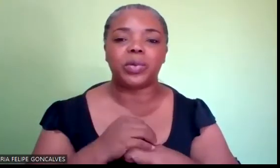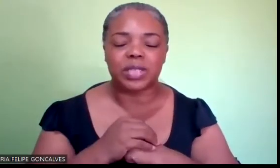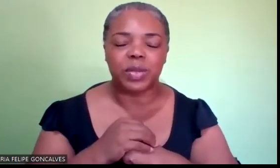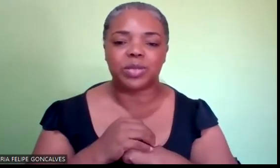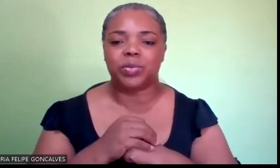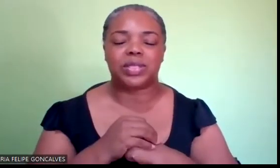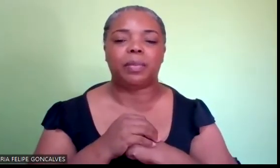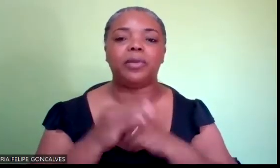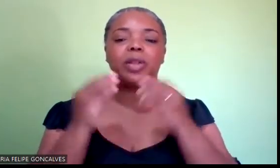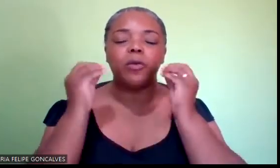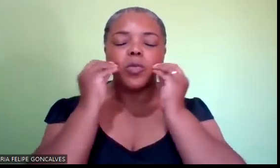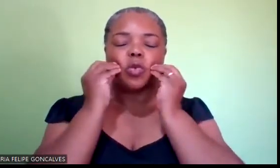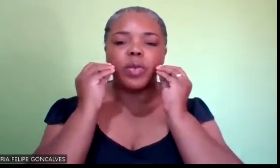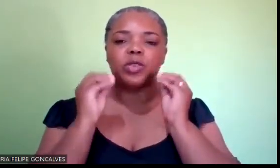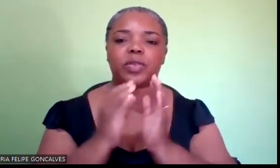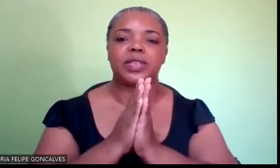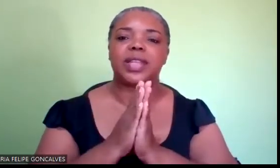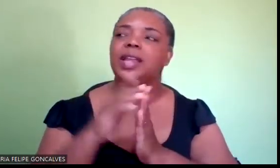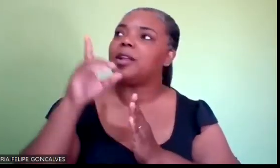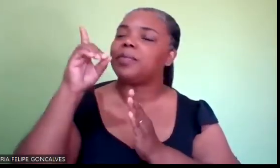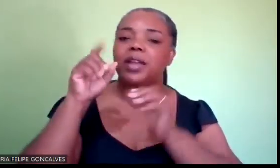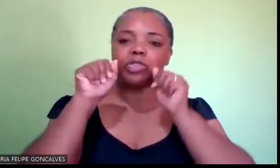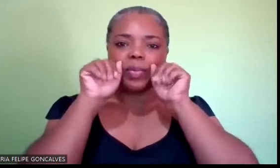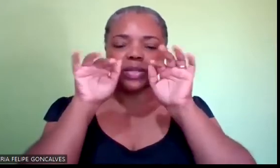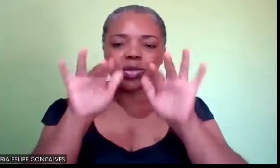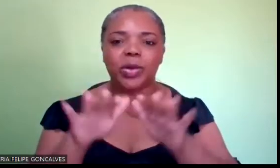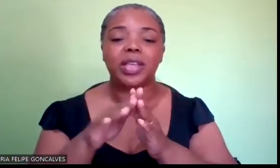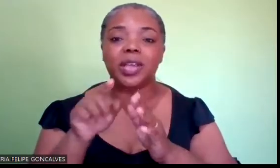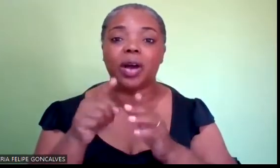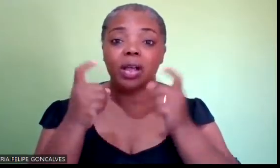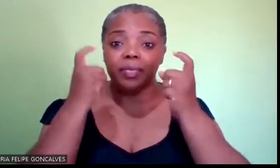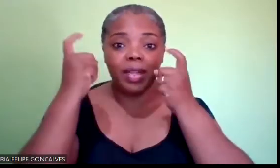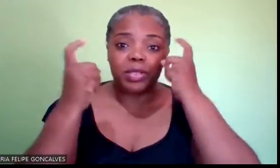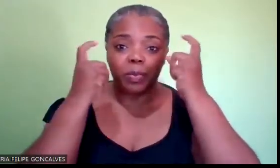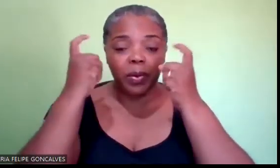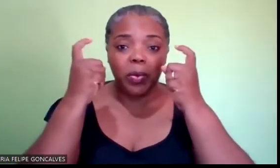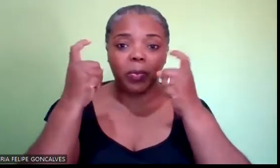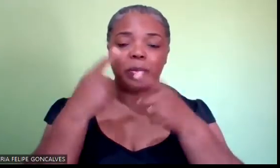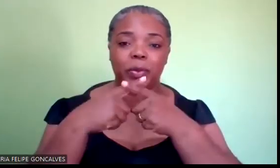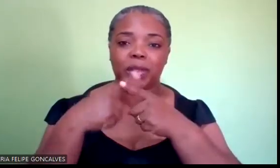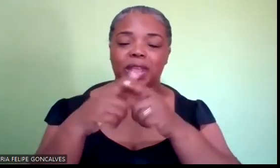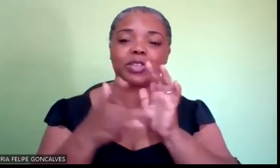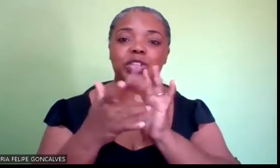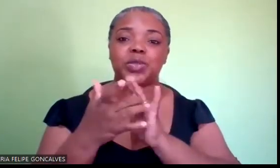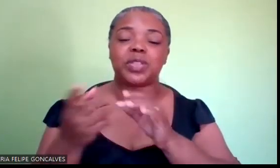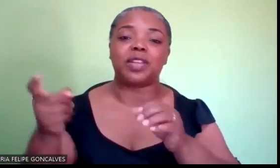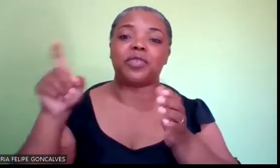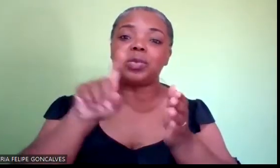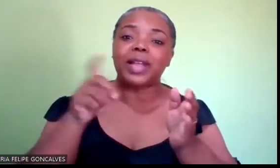outras pessoas, tá bom? Então, um beijo para você, Deus te abençoe e, ó, não se preocupe, porque Jesus, ele